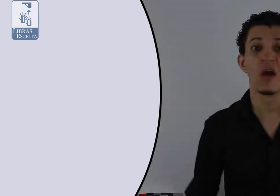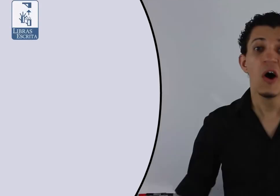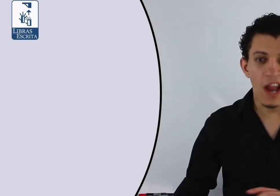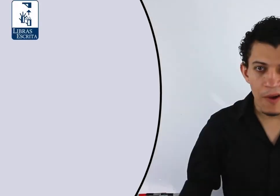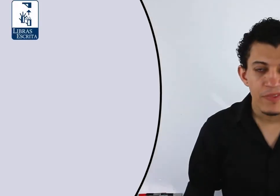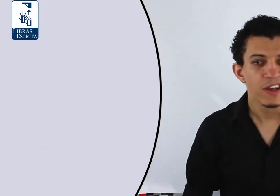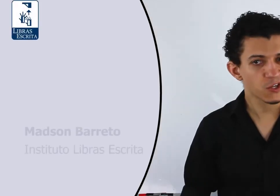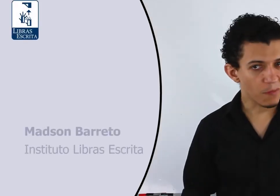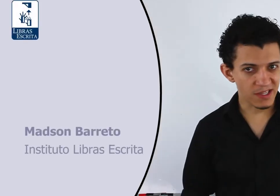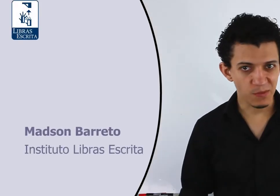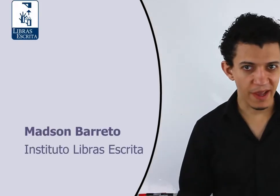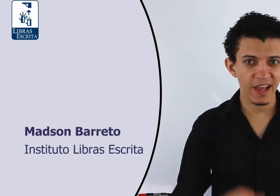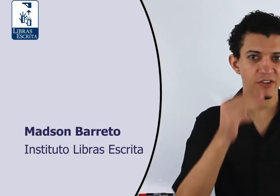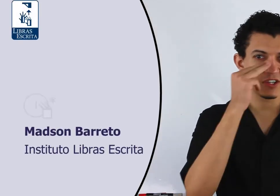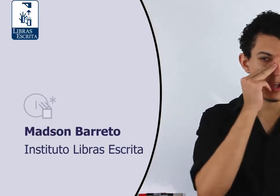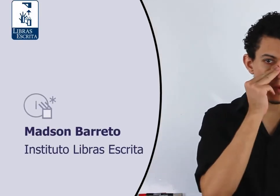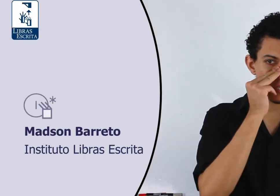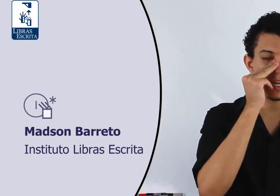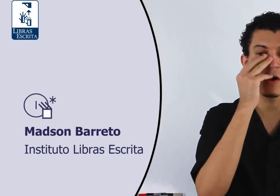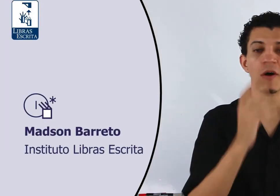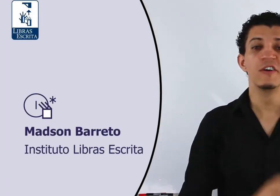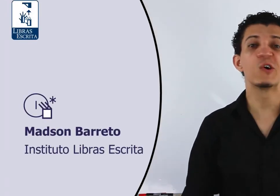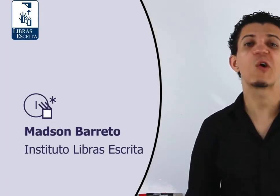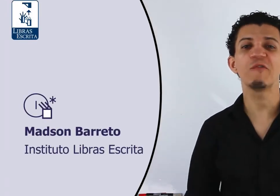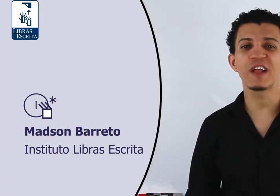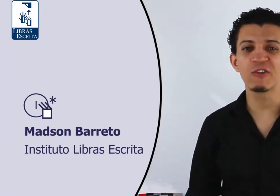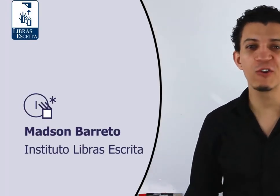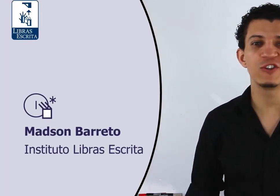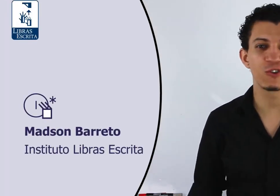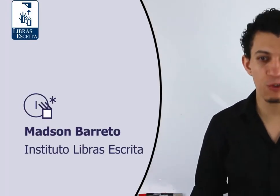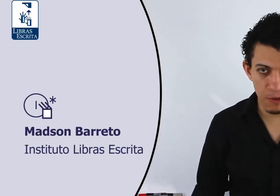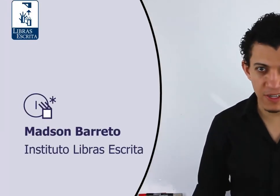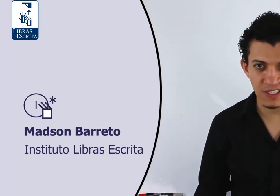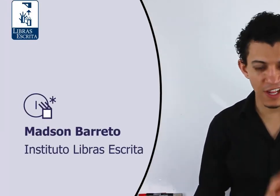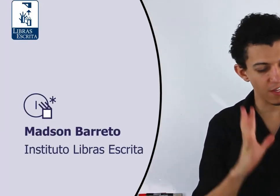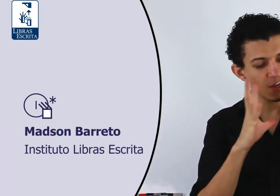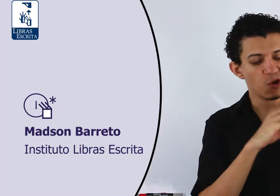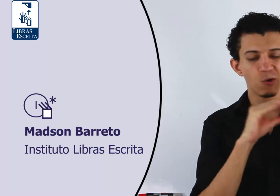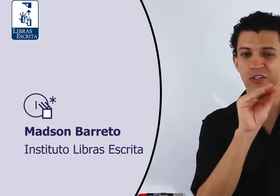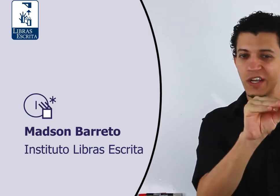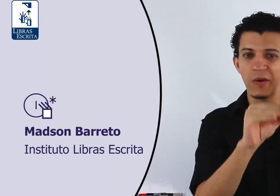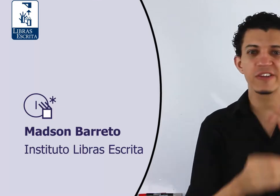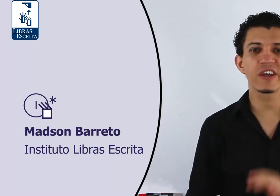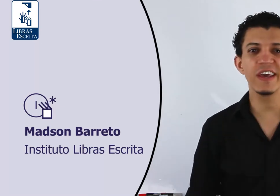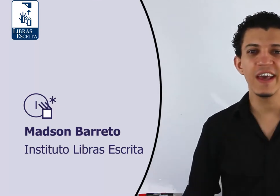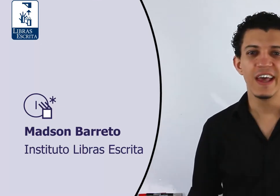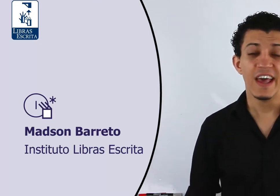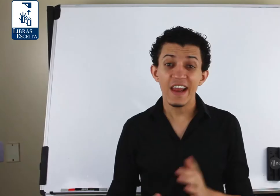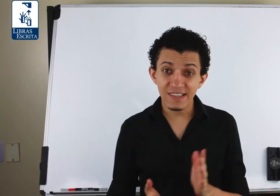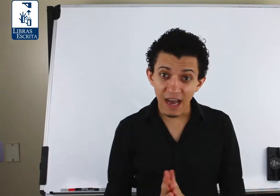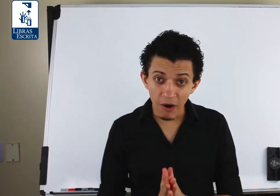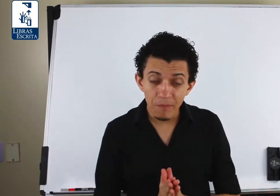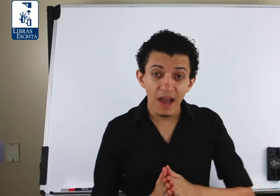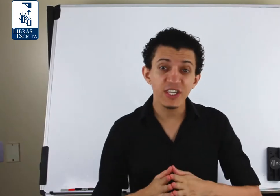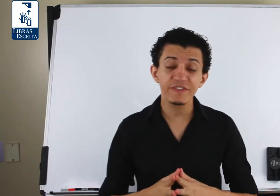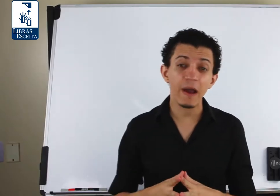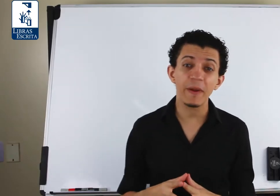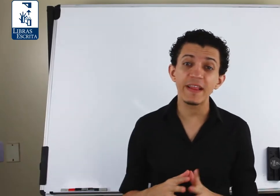Olá, eu sou o Marcos Barreto, este aqui é o meu sinal, sou o co-fundador do Instituto Libras Escrita, o sinal é este aqui, e nessa aula a gente vai aprender